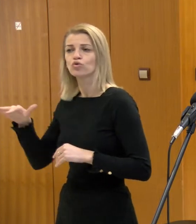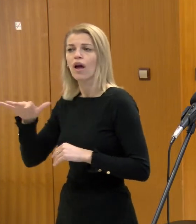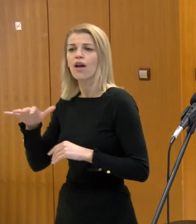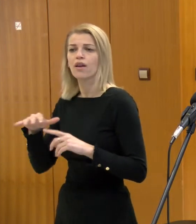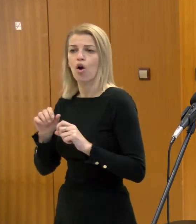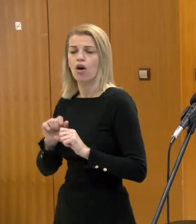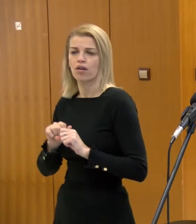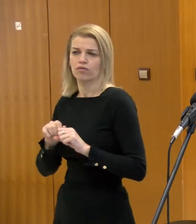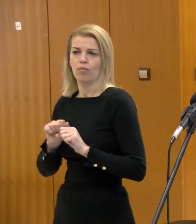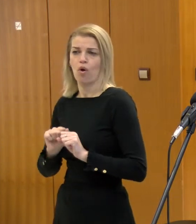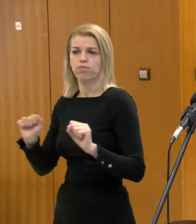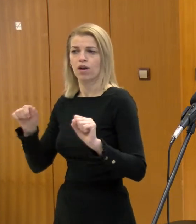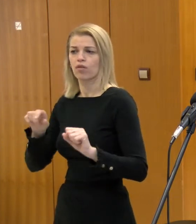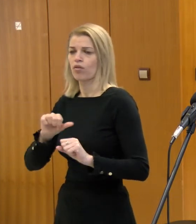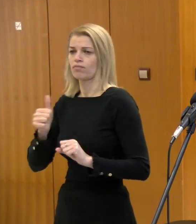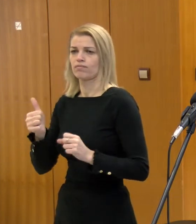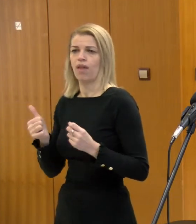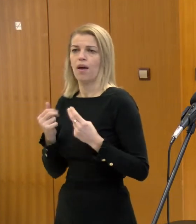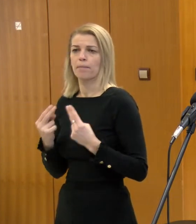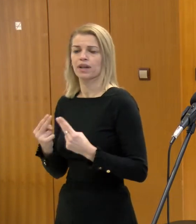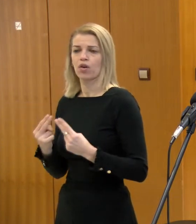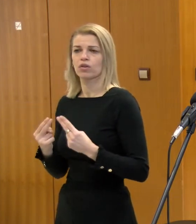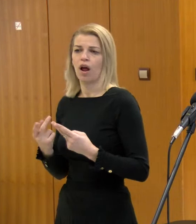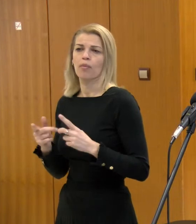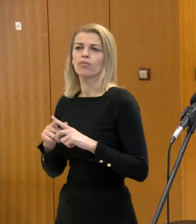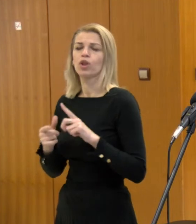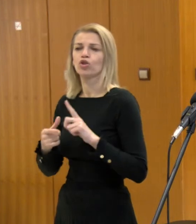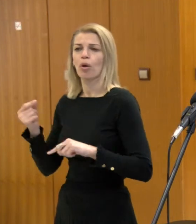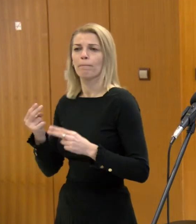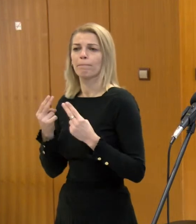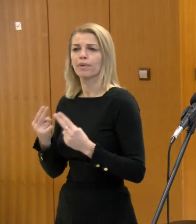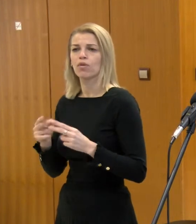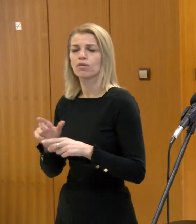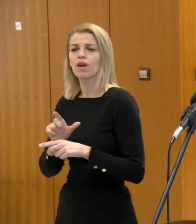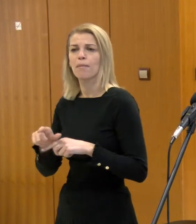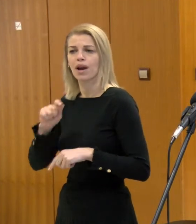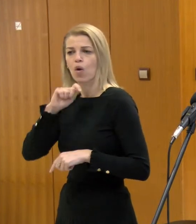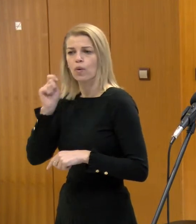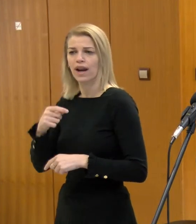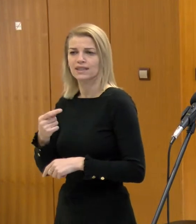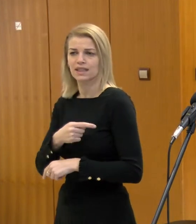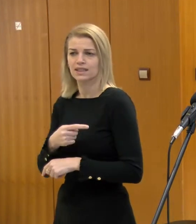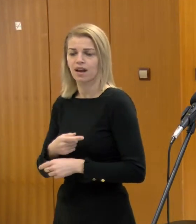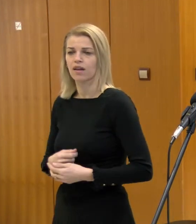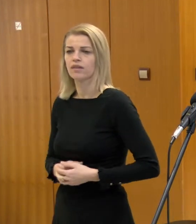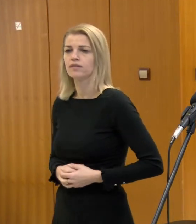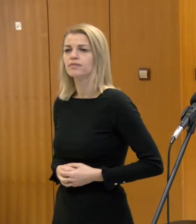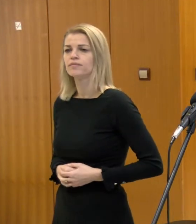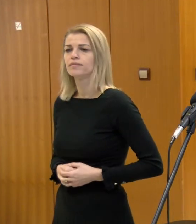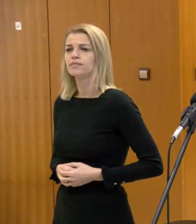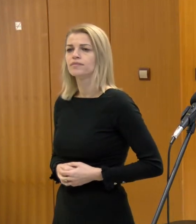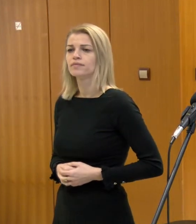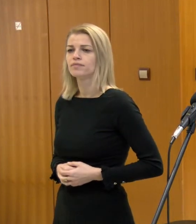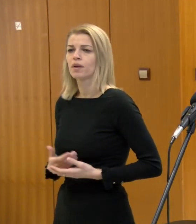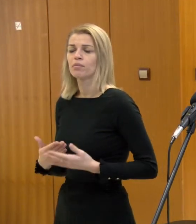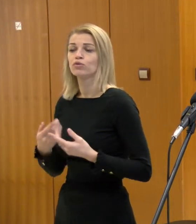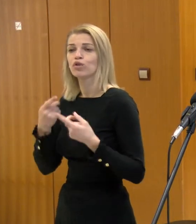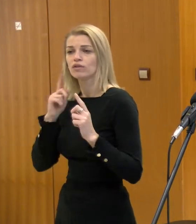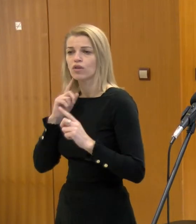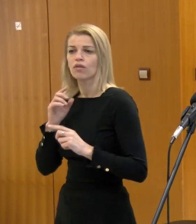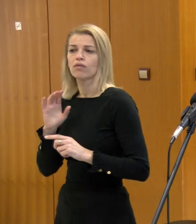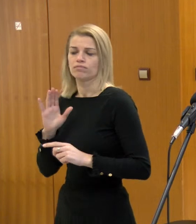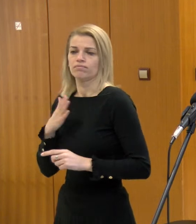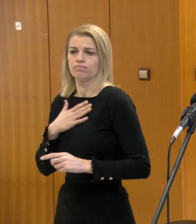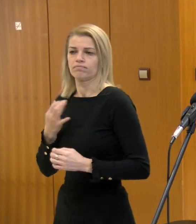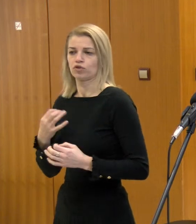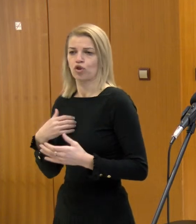z najprioritnejších, ak nie úplne top prioritou pre ukrajinské síly, takže myslím si, že Slovensko stále má čo